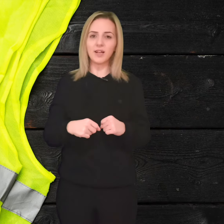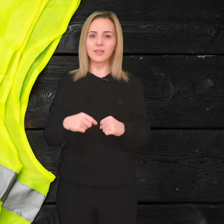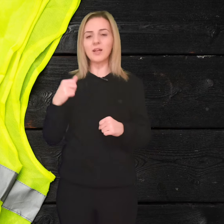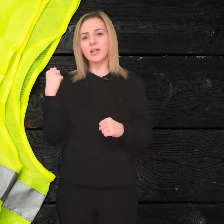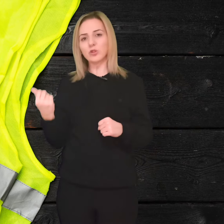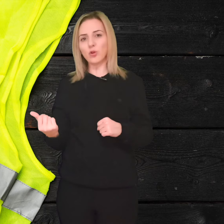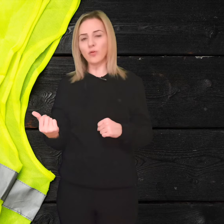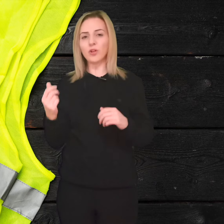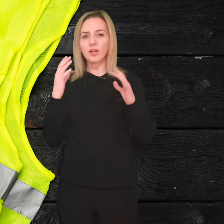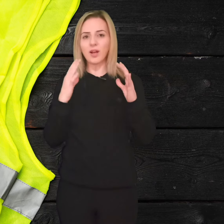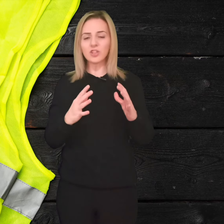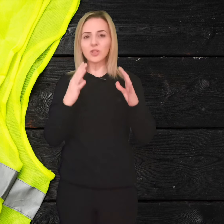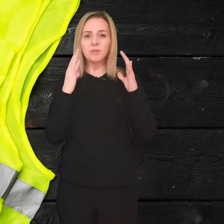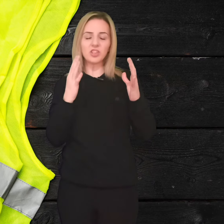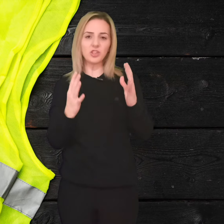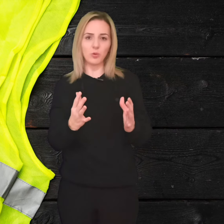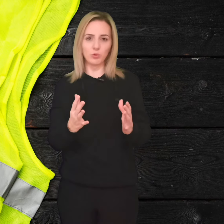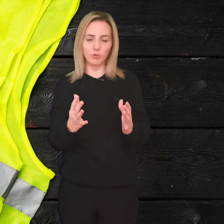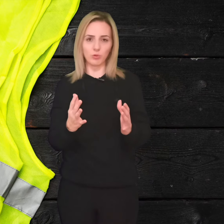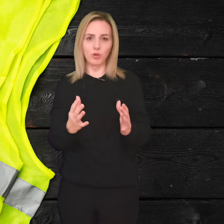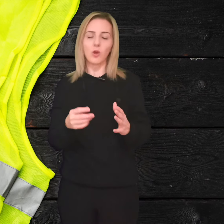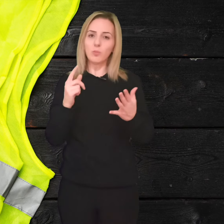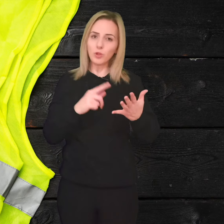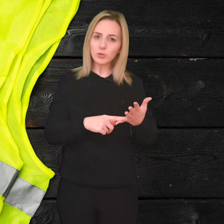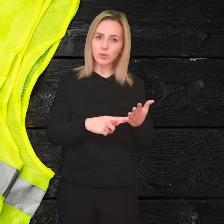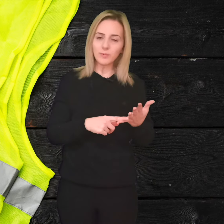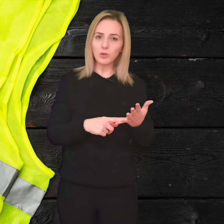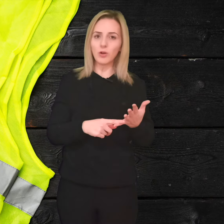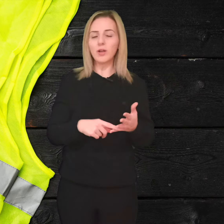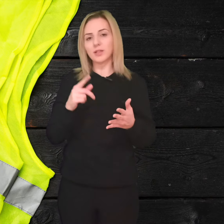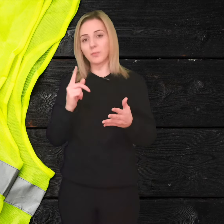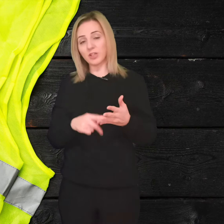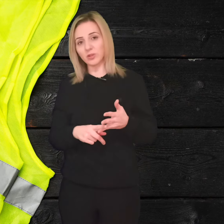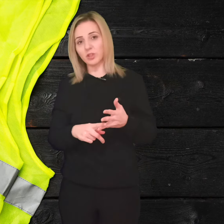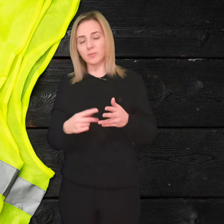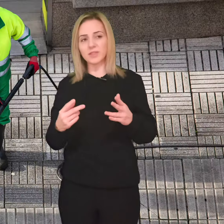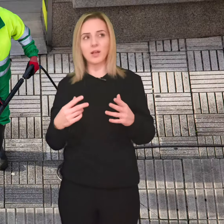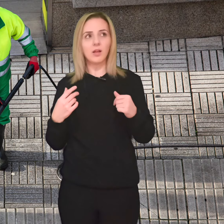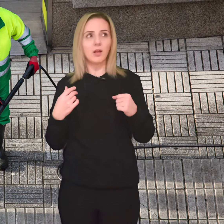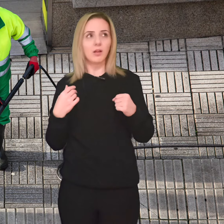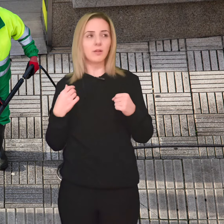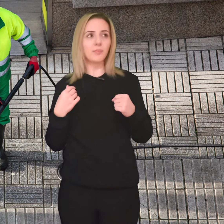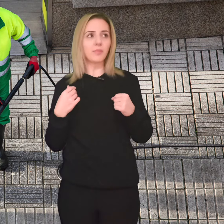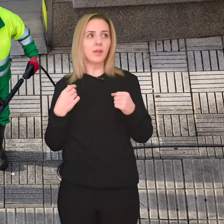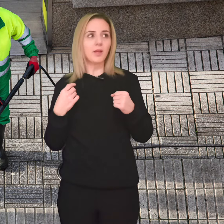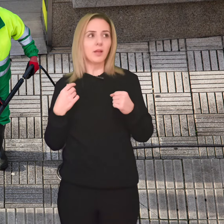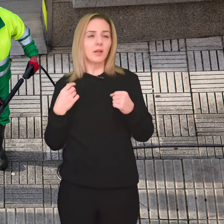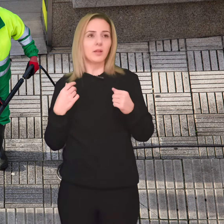bu esnada şoför karşıda bir kişinin olduğunu görür. Bu polis olabiliyor ya da başka bir kişi. Mesela